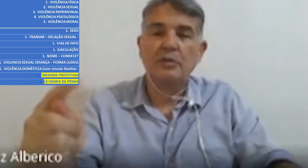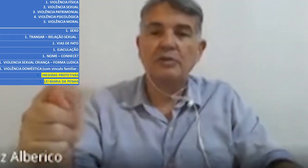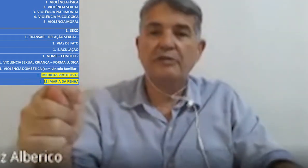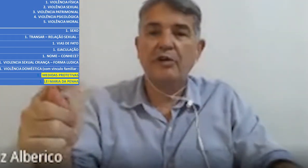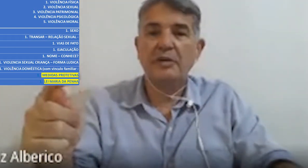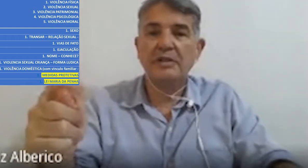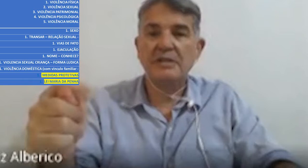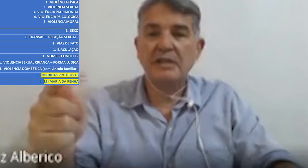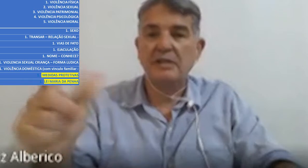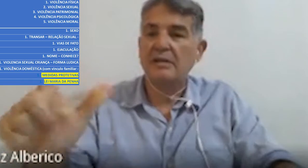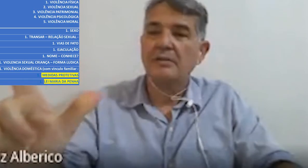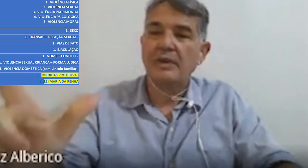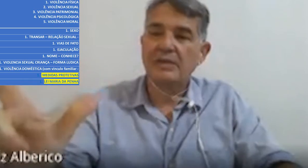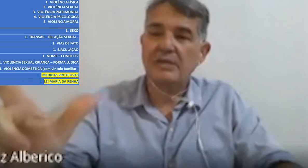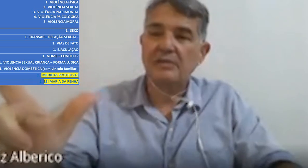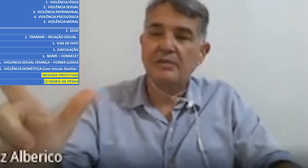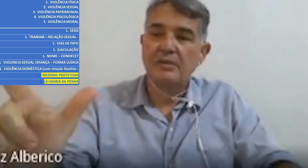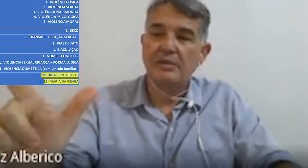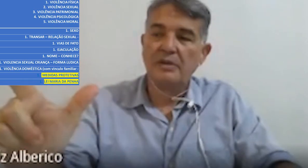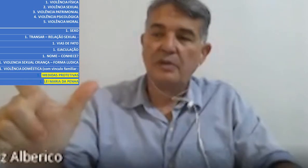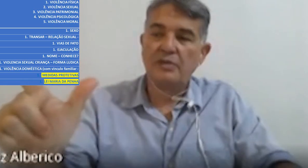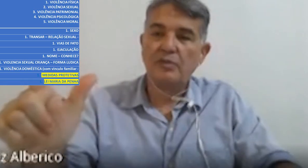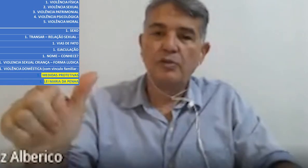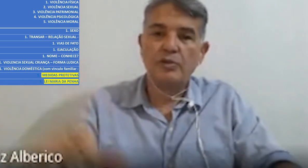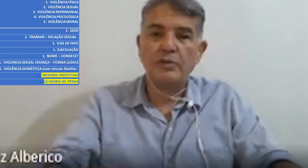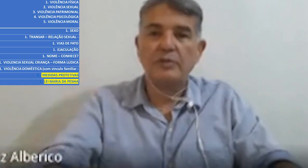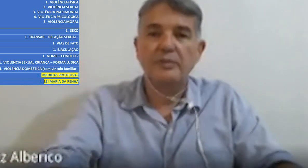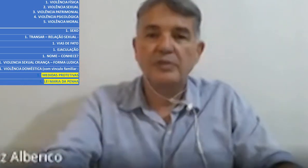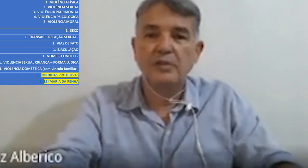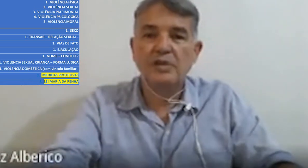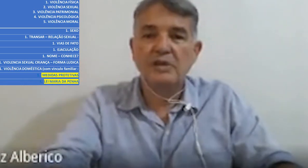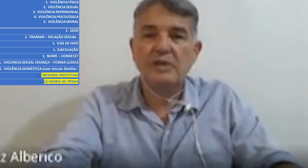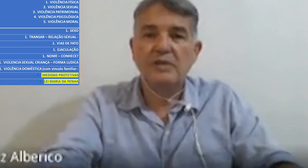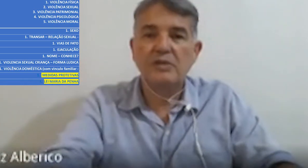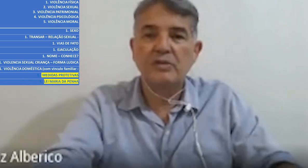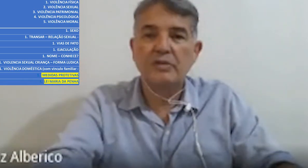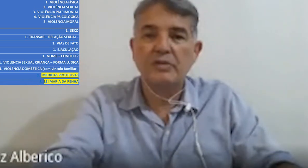outra forma de dizer, presta atenção, eu seguro, chegou gente aqui, deixa eu.